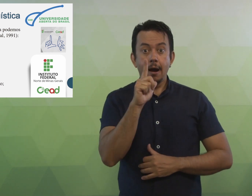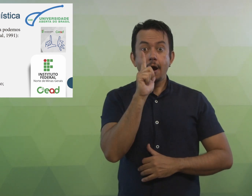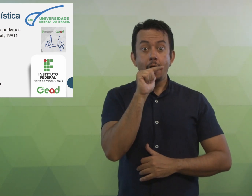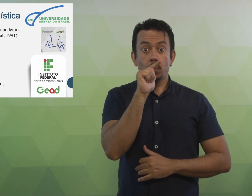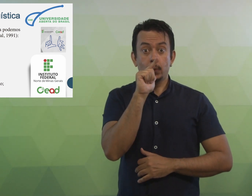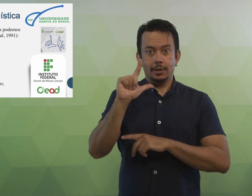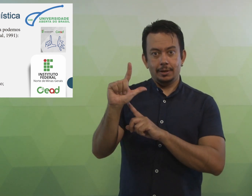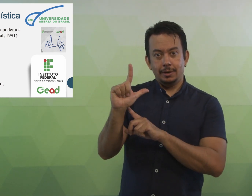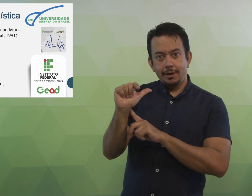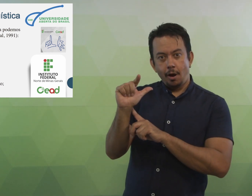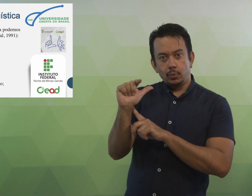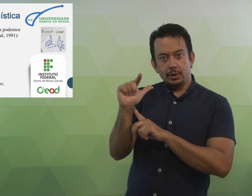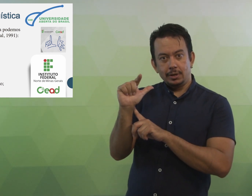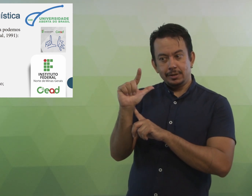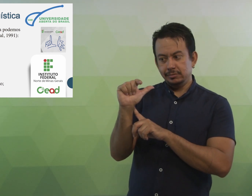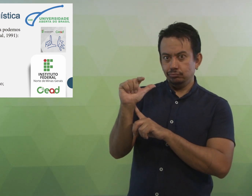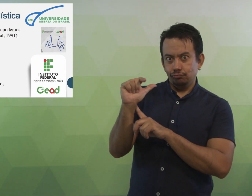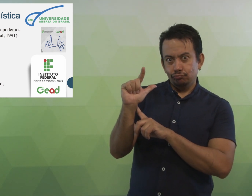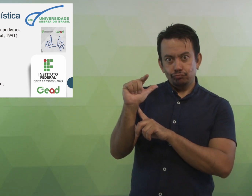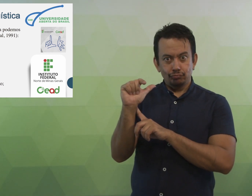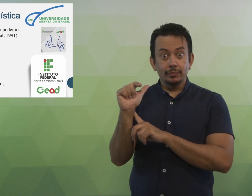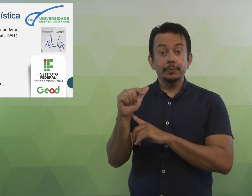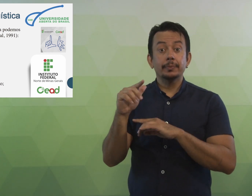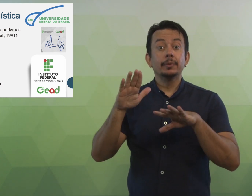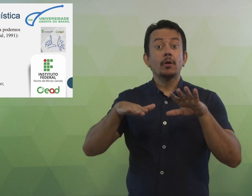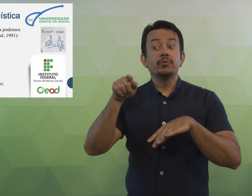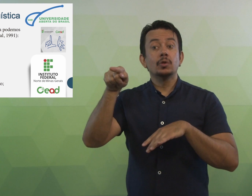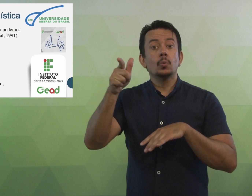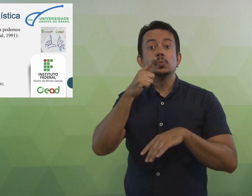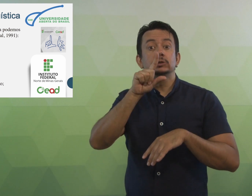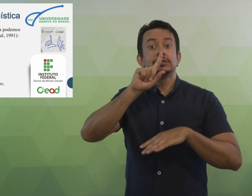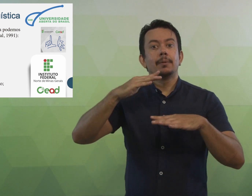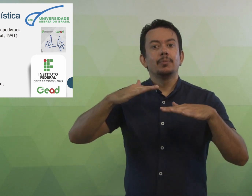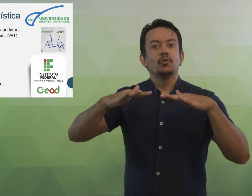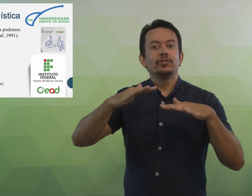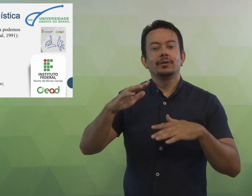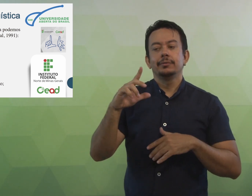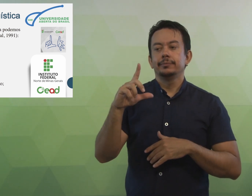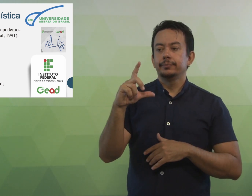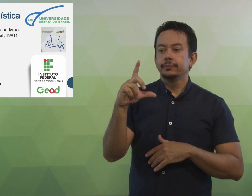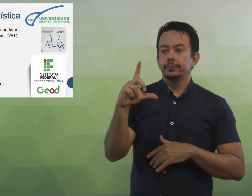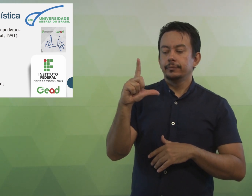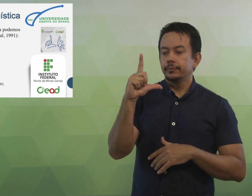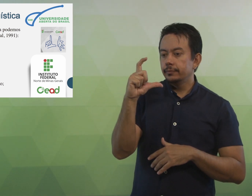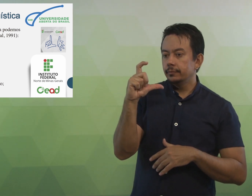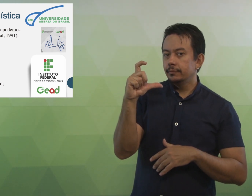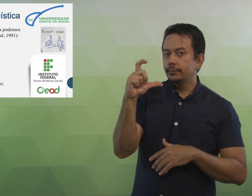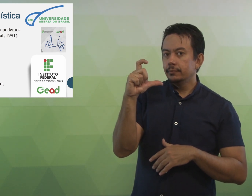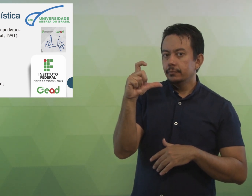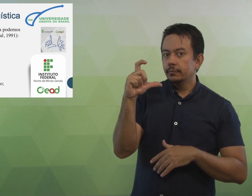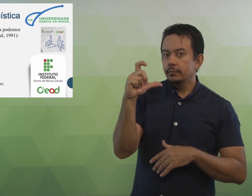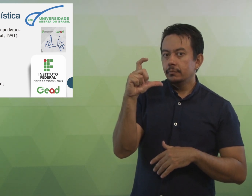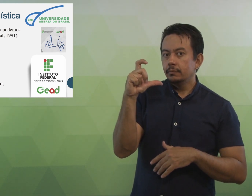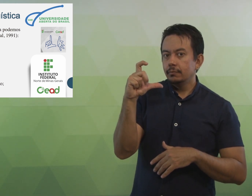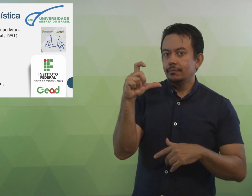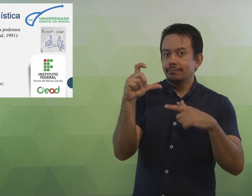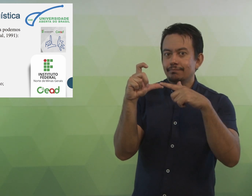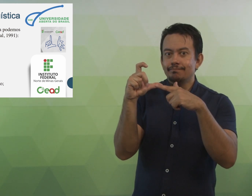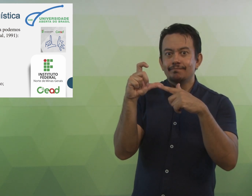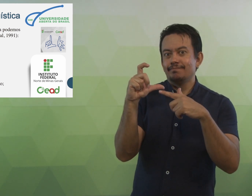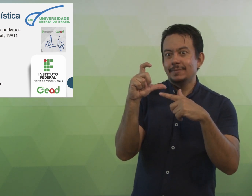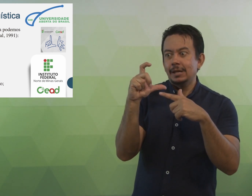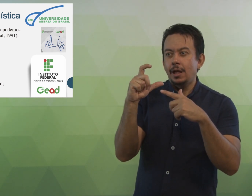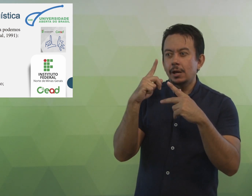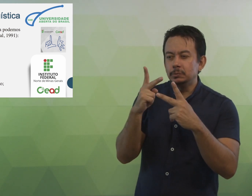Por exemplo, o sinal de água. Como que a pessoa desenvolve o sinal de água? Esse é o sinal correto. Se a pessoa faz